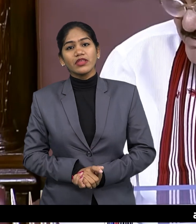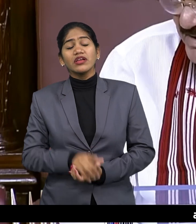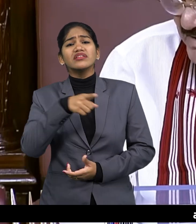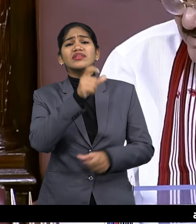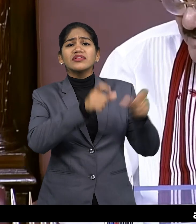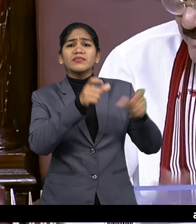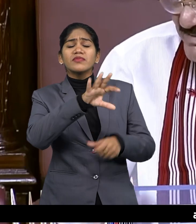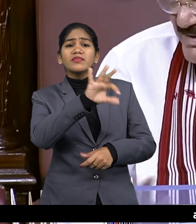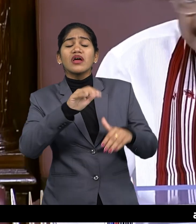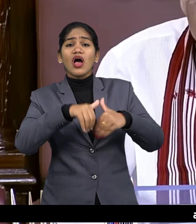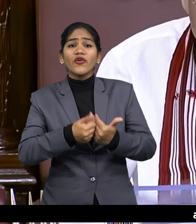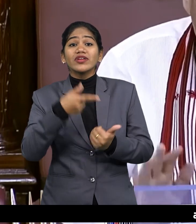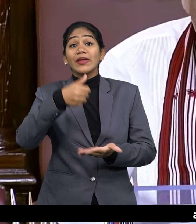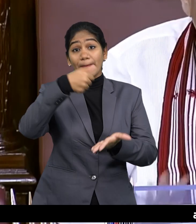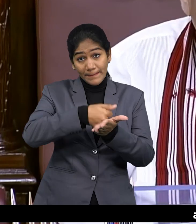వారి నైపుణ్యం ఆధారంగా